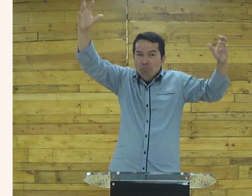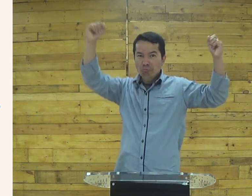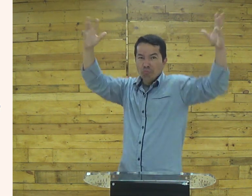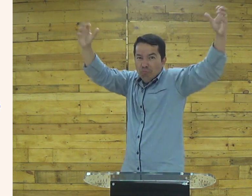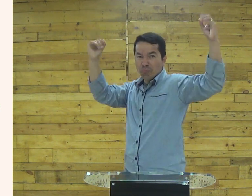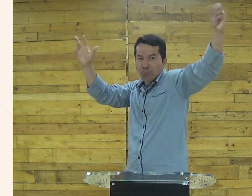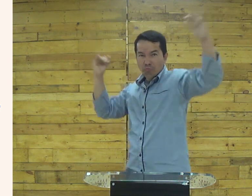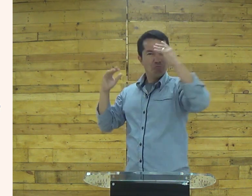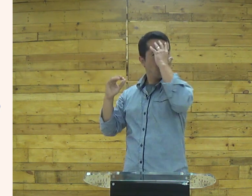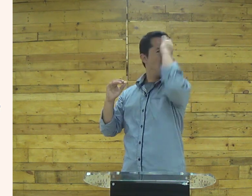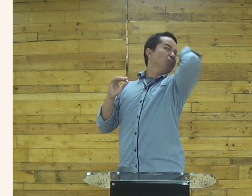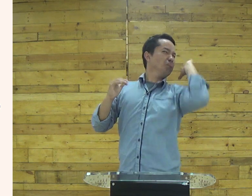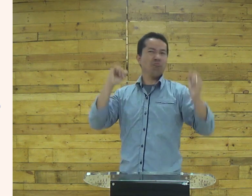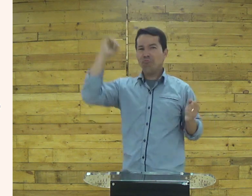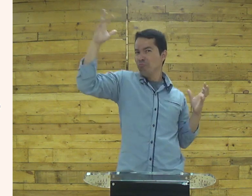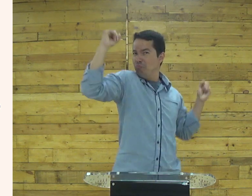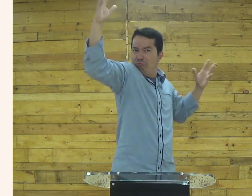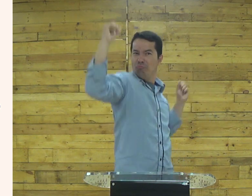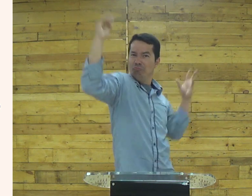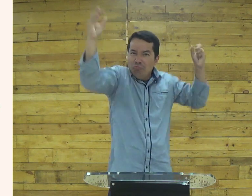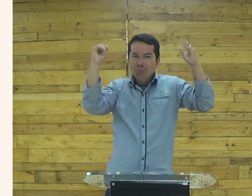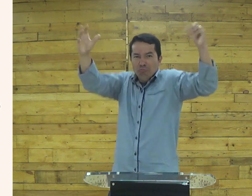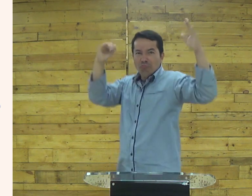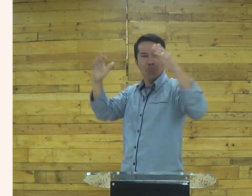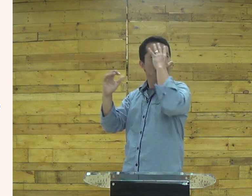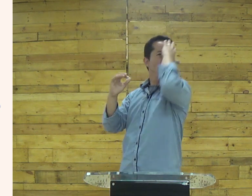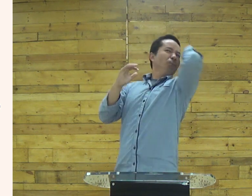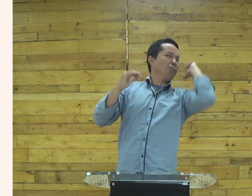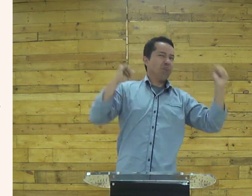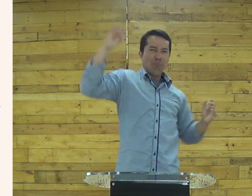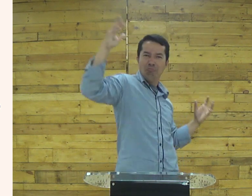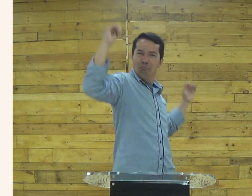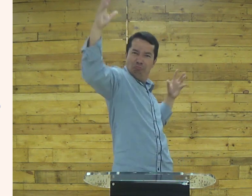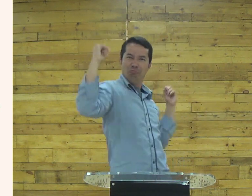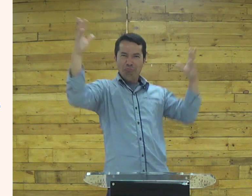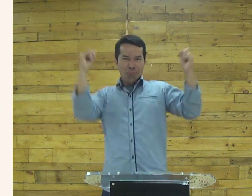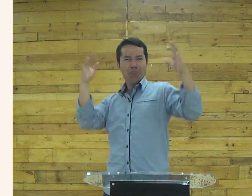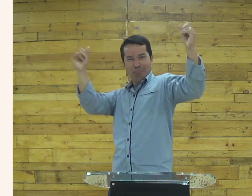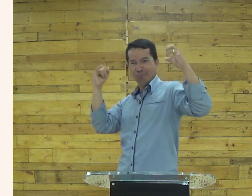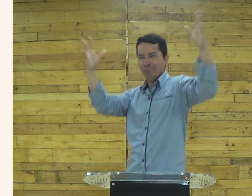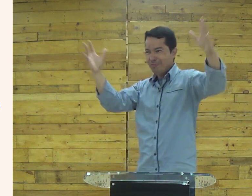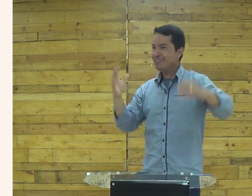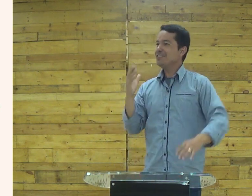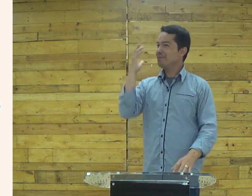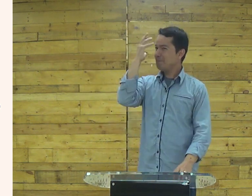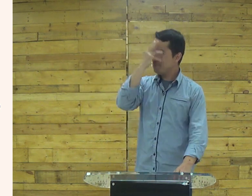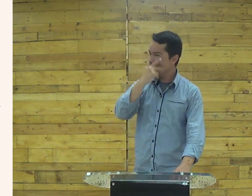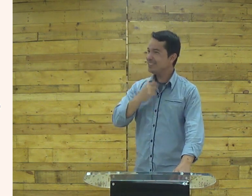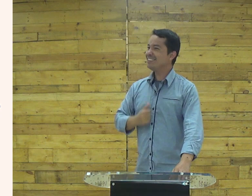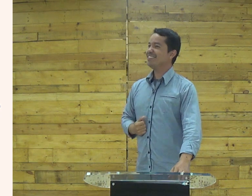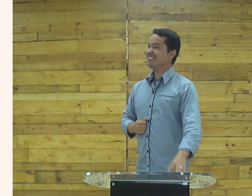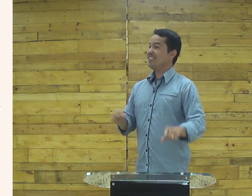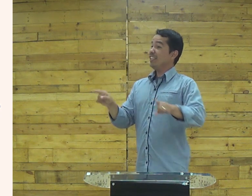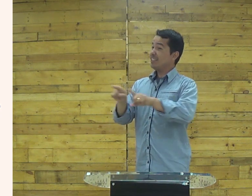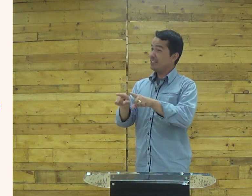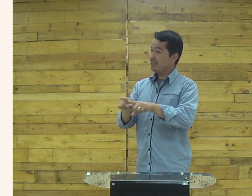domingo, tem deixado Deus usar o seu dom. Fica ali, ousadamente, interpretando. E é muito bonito